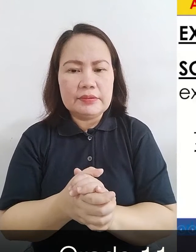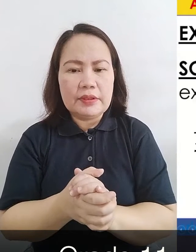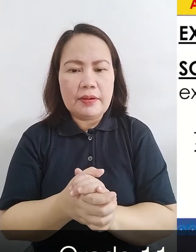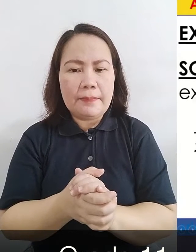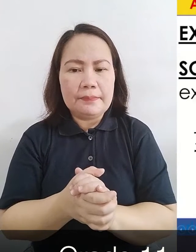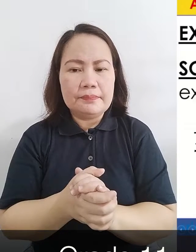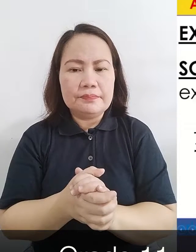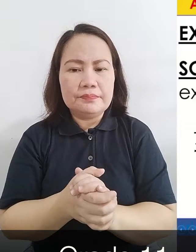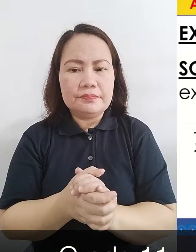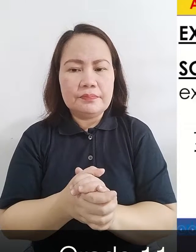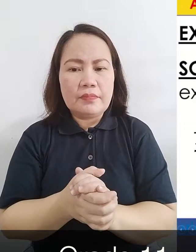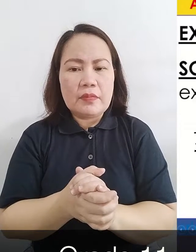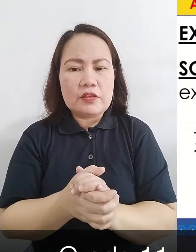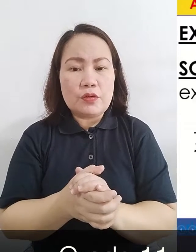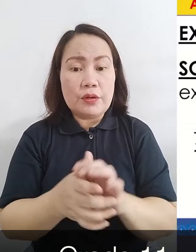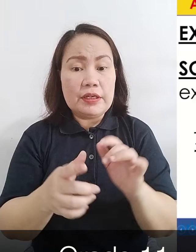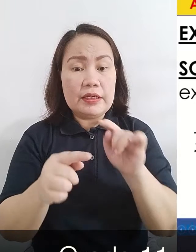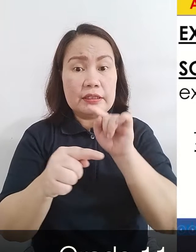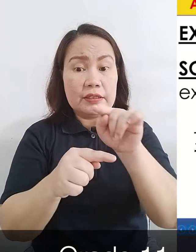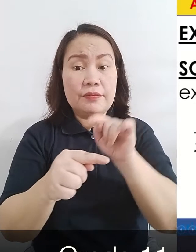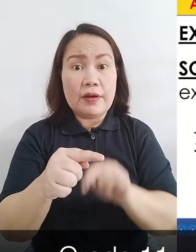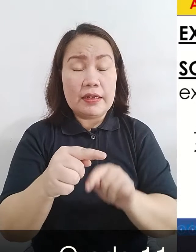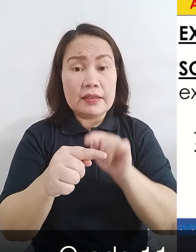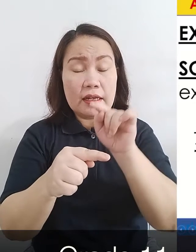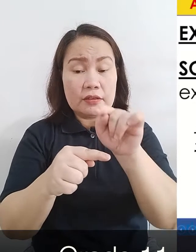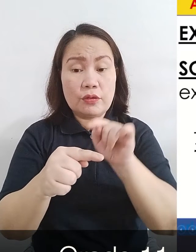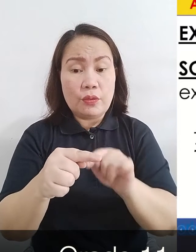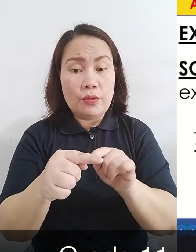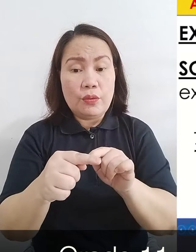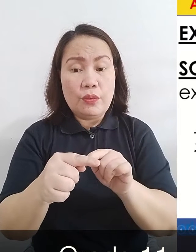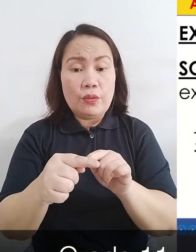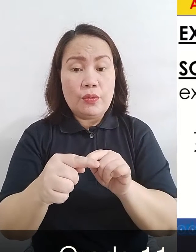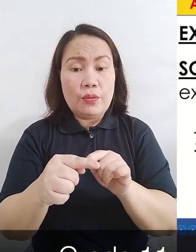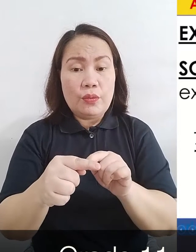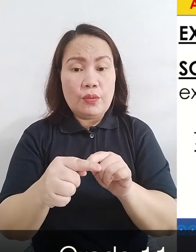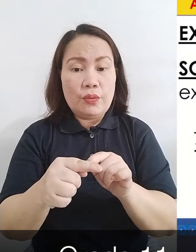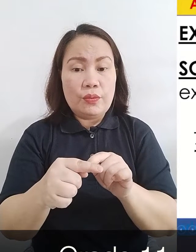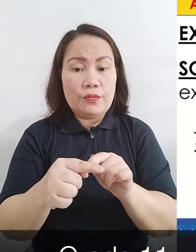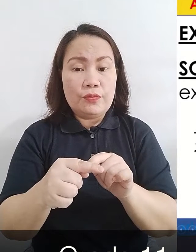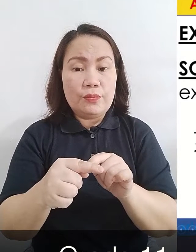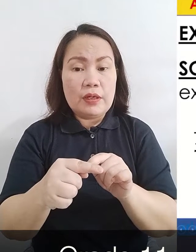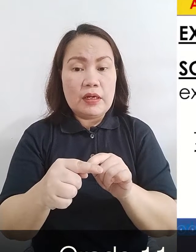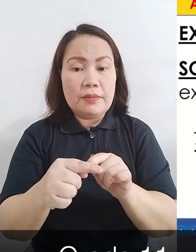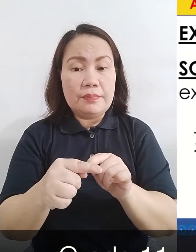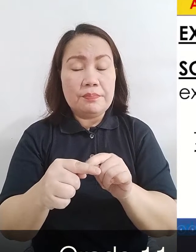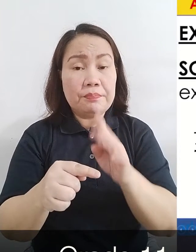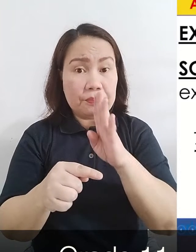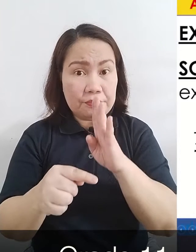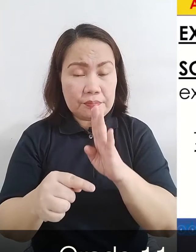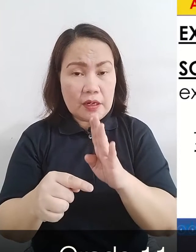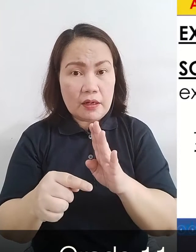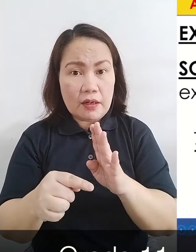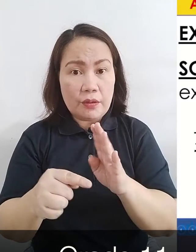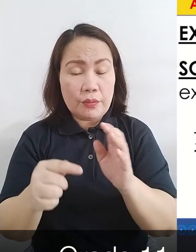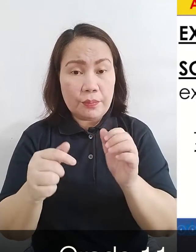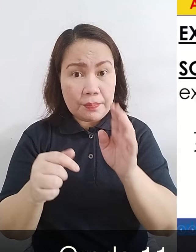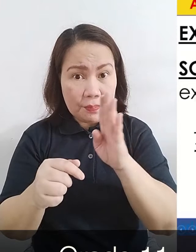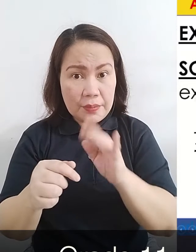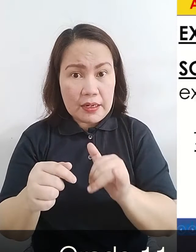i-divide natin yung bawat isa sa x minus 3 and x minus 5.